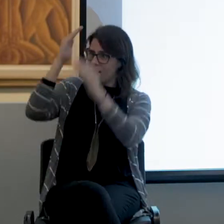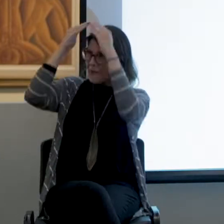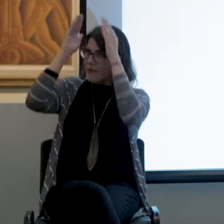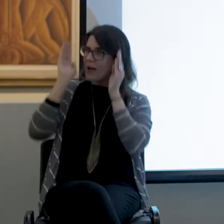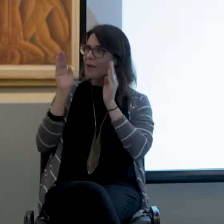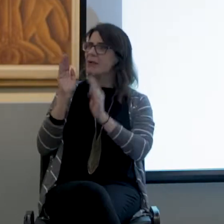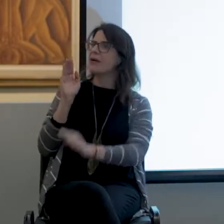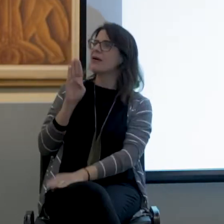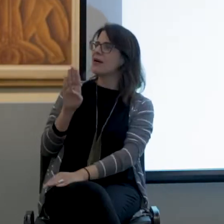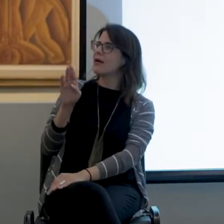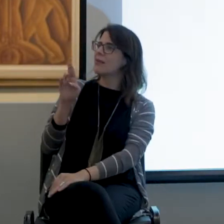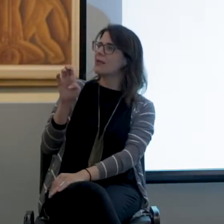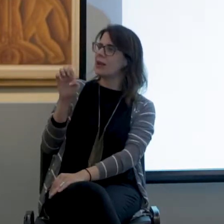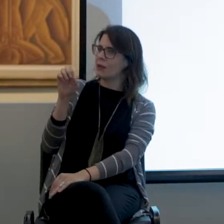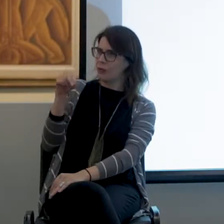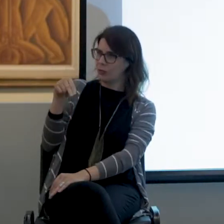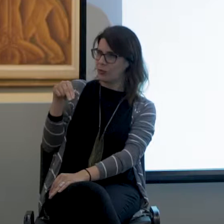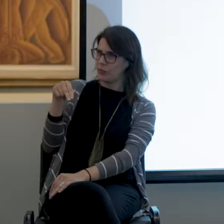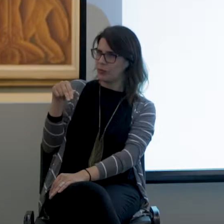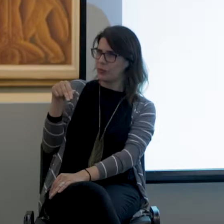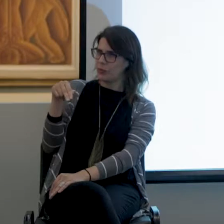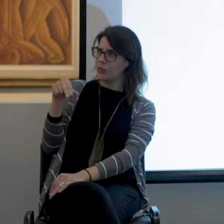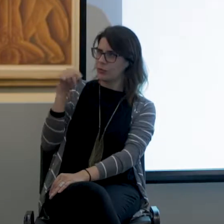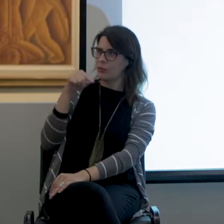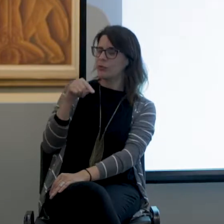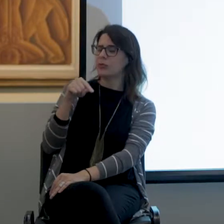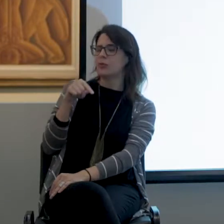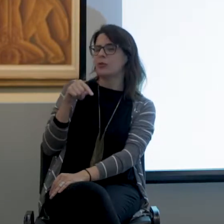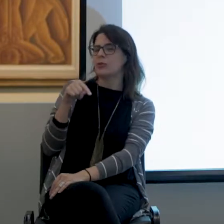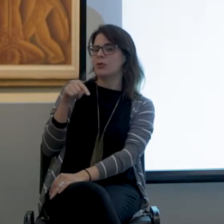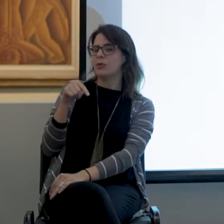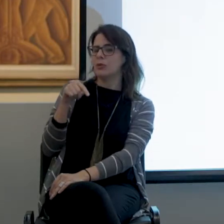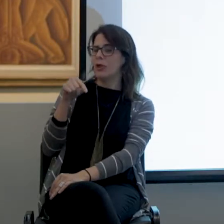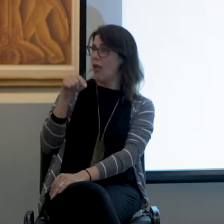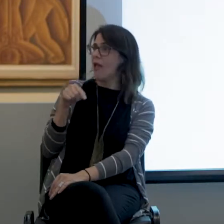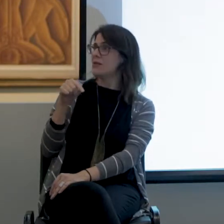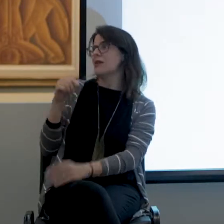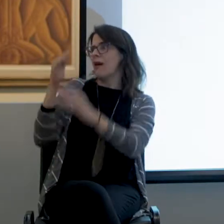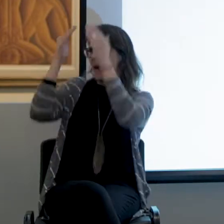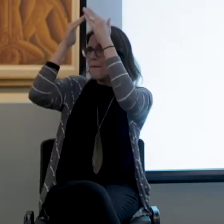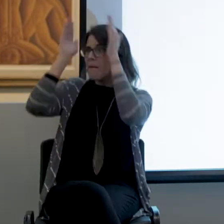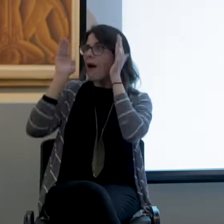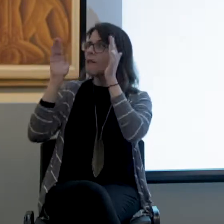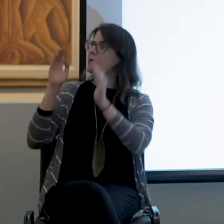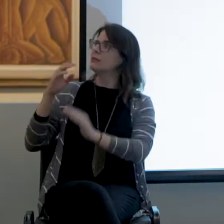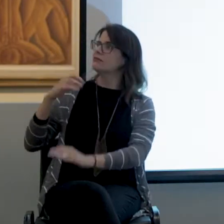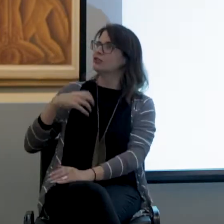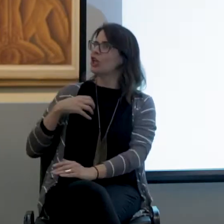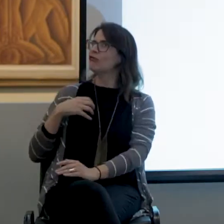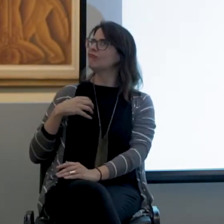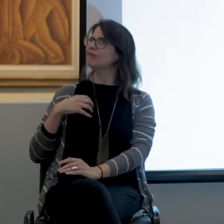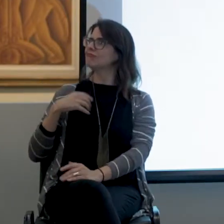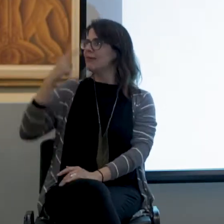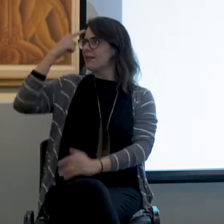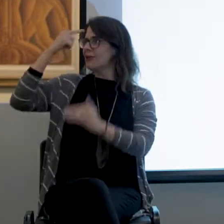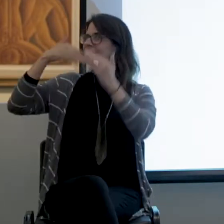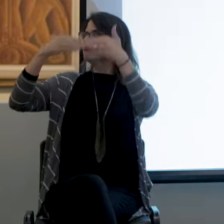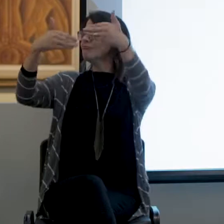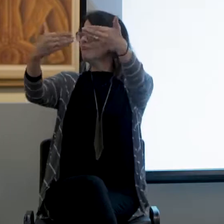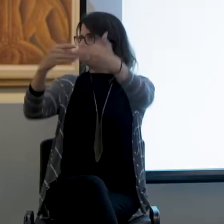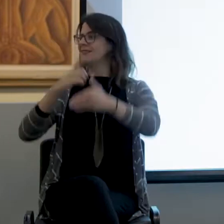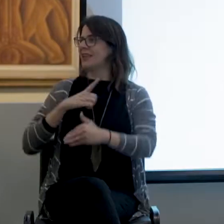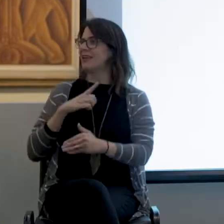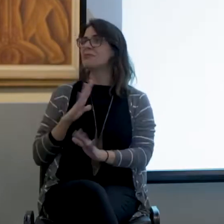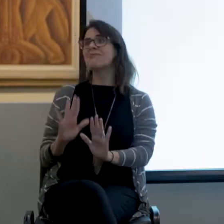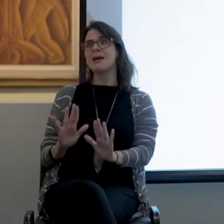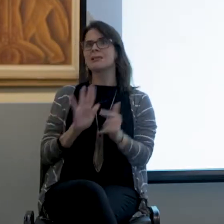meu xará. E que, de fato, é um Papa muito, muito progressista, né? Em várias coisas. Mas adora